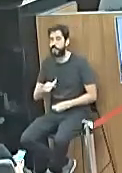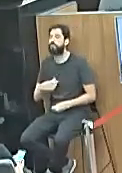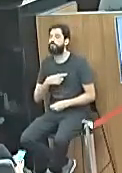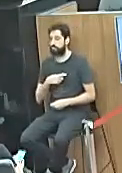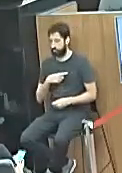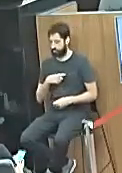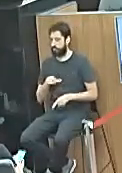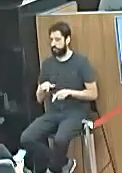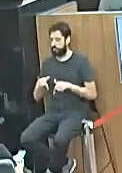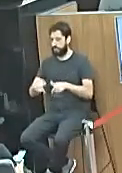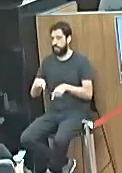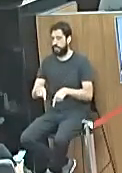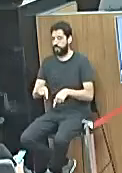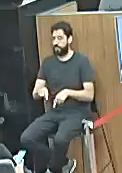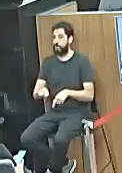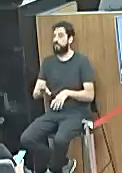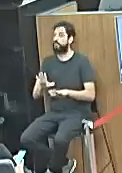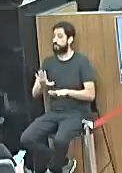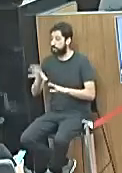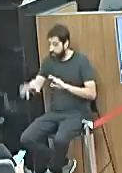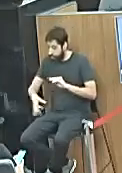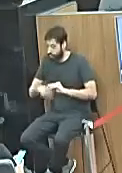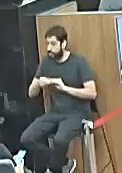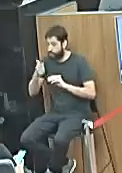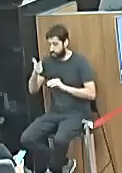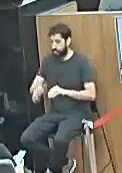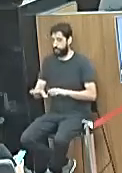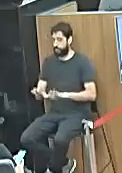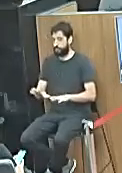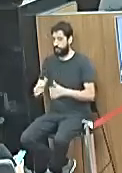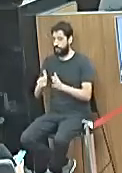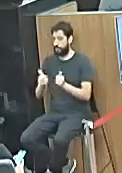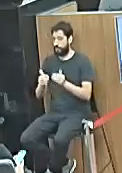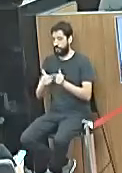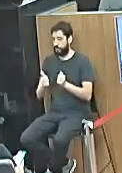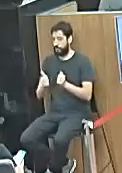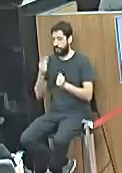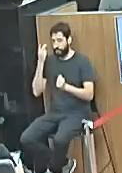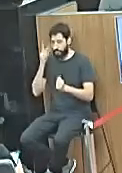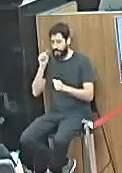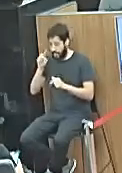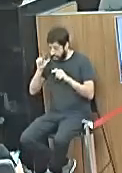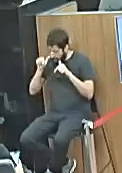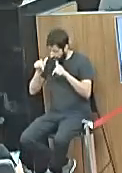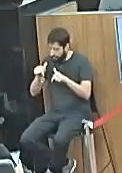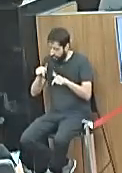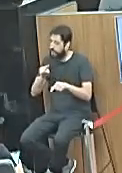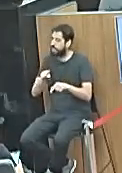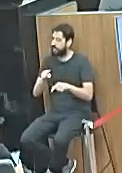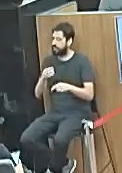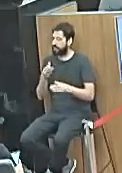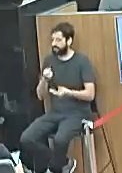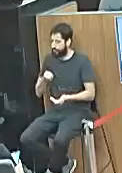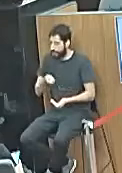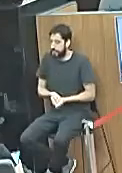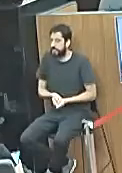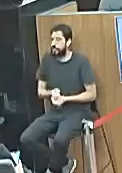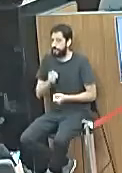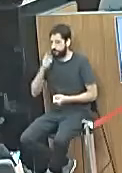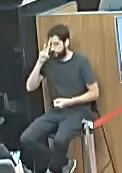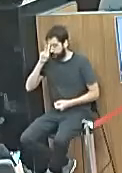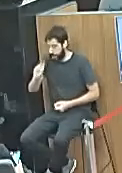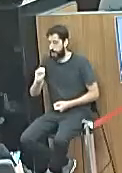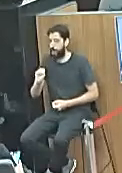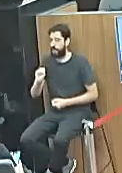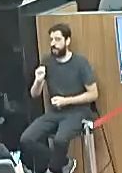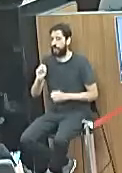nessa ação e mais uma vez eu reforço do ator jean o pedido pra essa ação que é tão firme e tão forte que